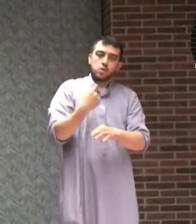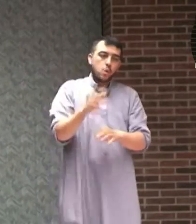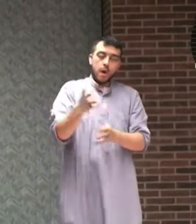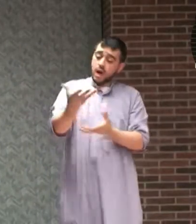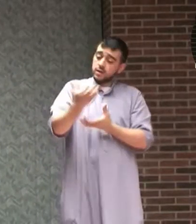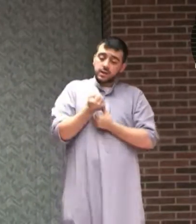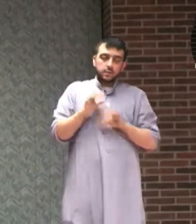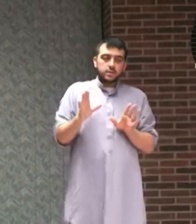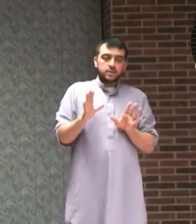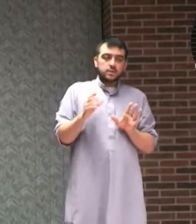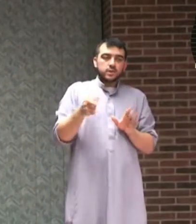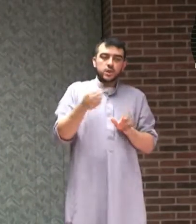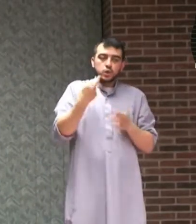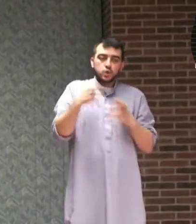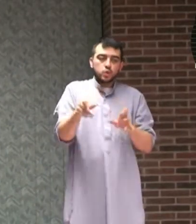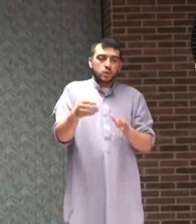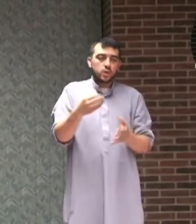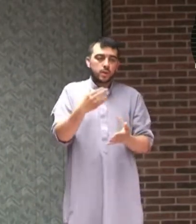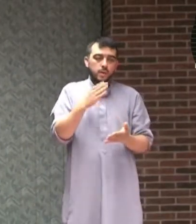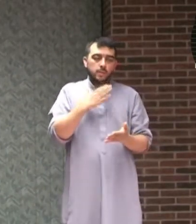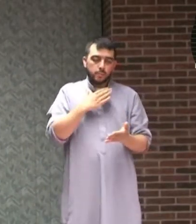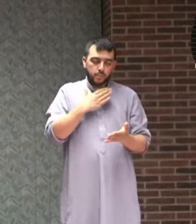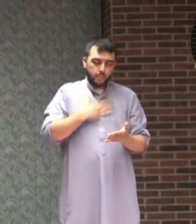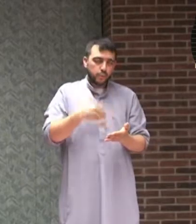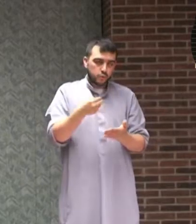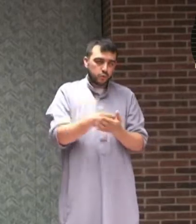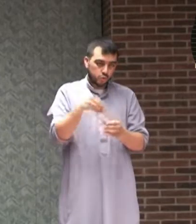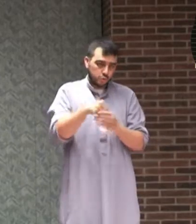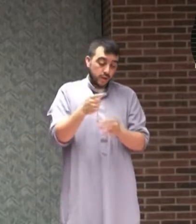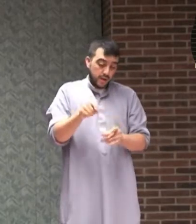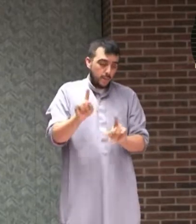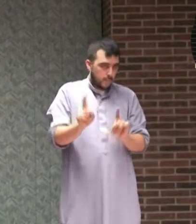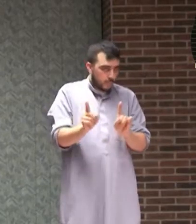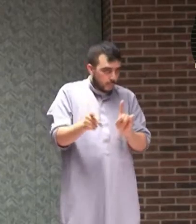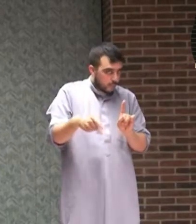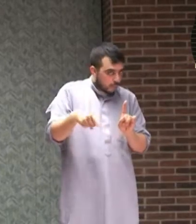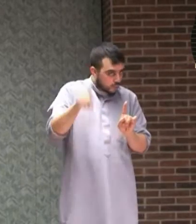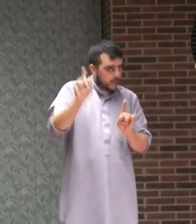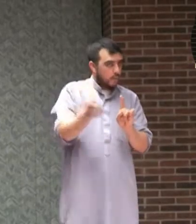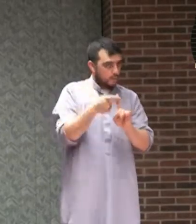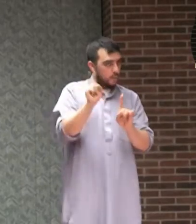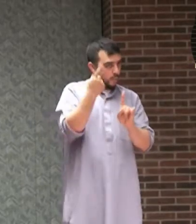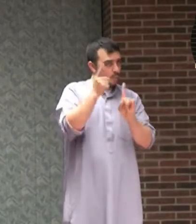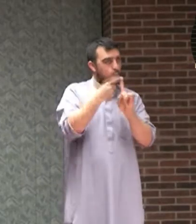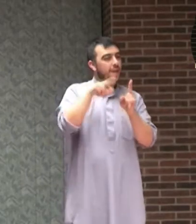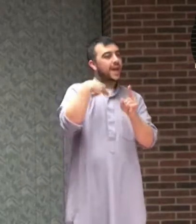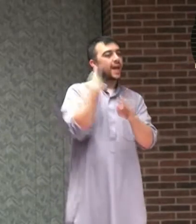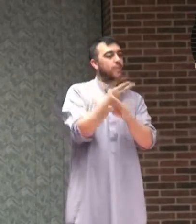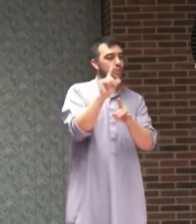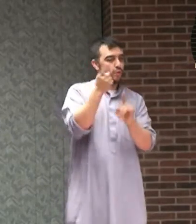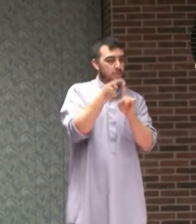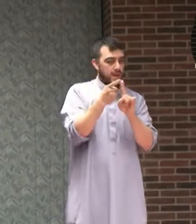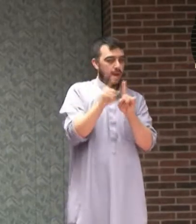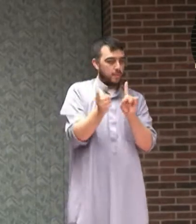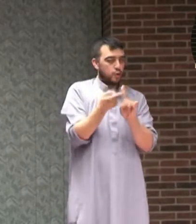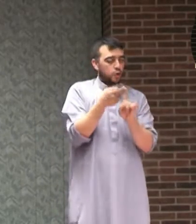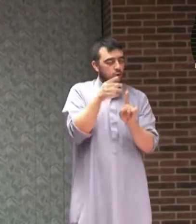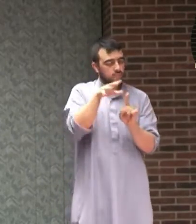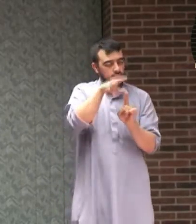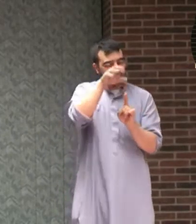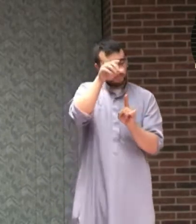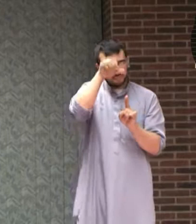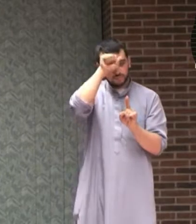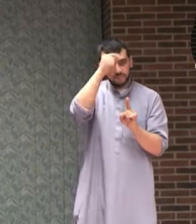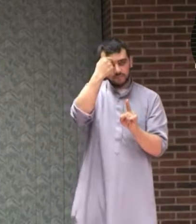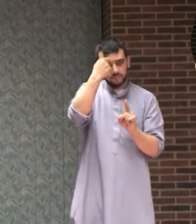de se soumettre à Allah subhanahu wa ta'ala et de revenir vers lui. Ça, c'est la première réponse à ta question qui me semble vraiment importante